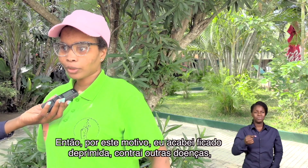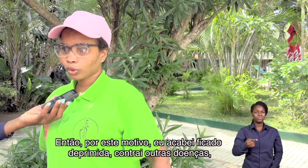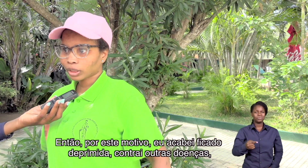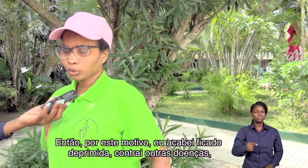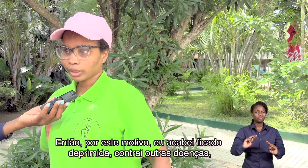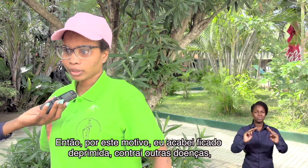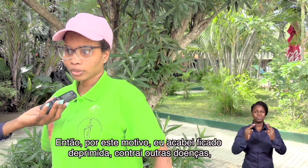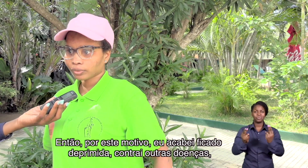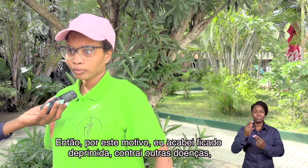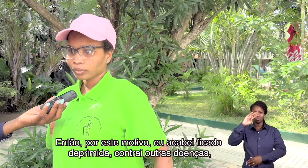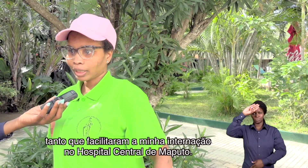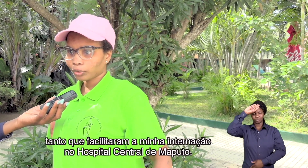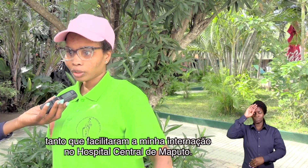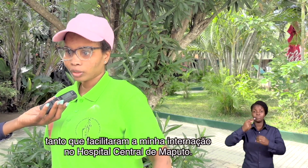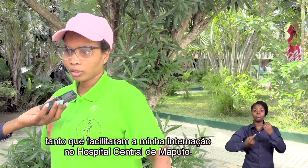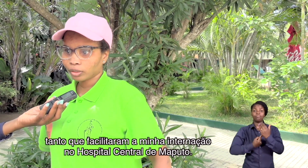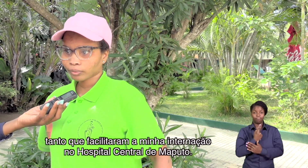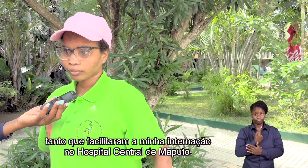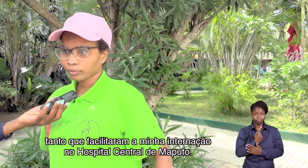contraindo outras doenças. Tanto que